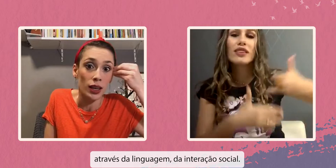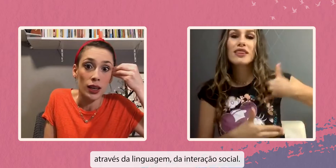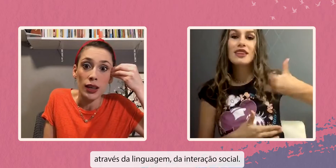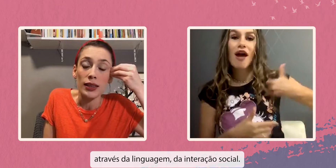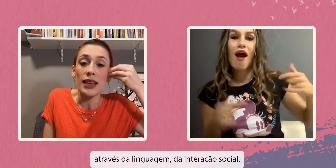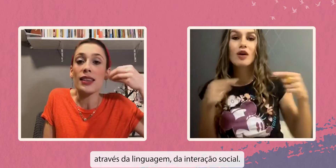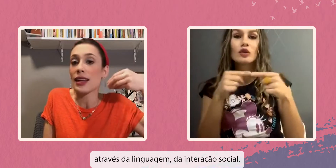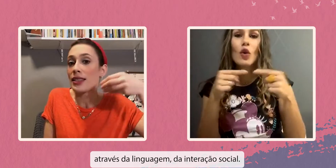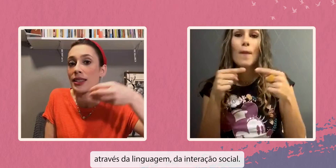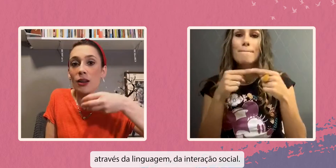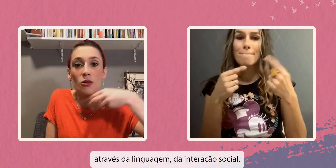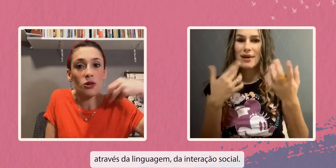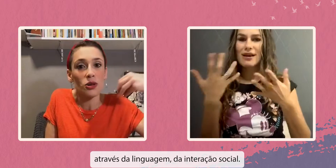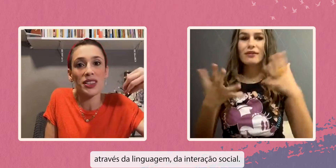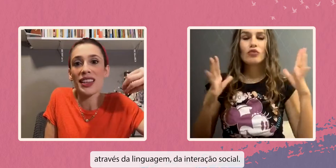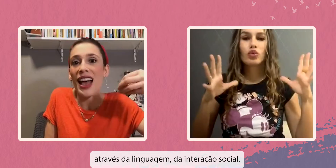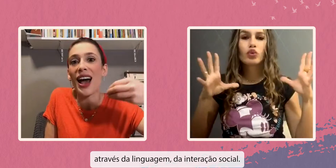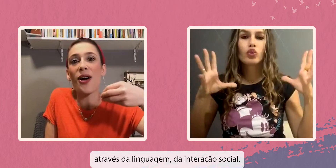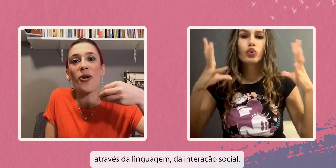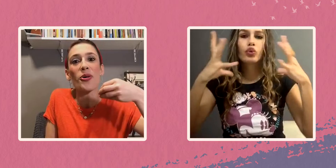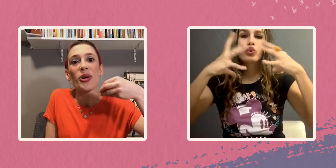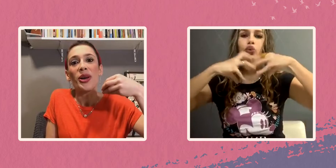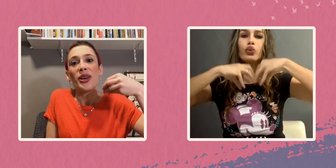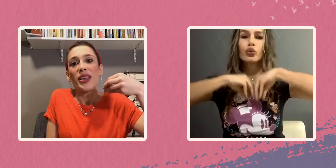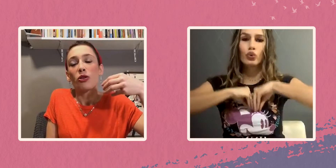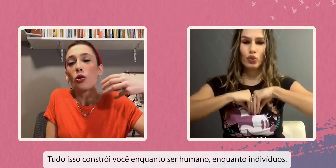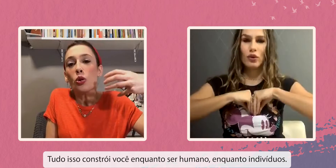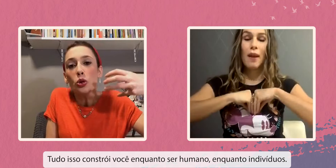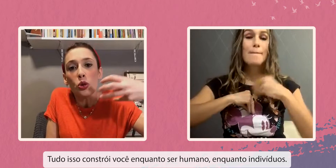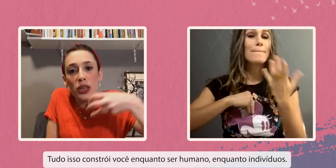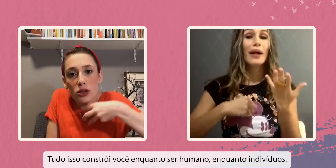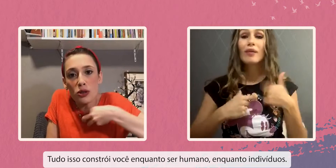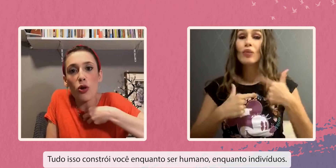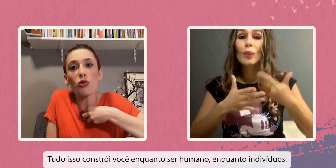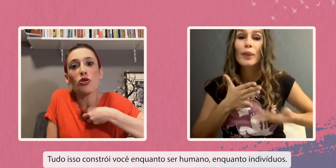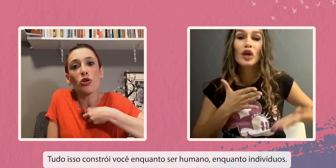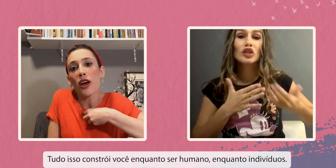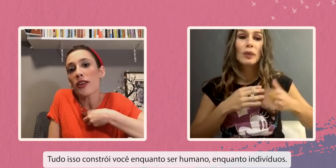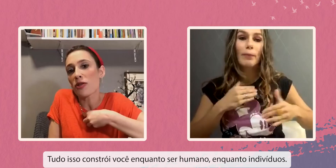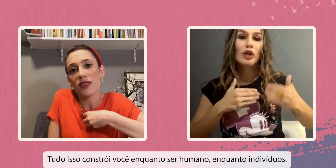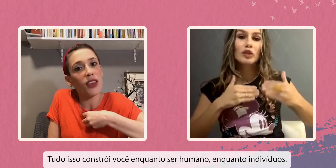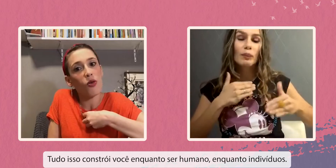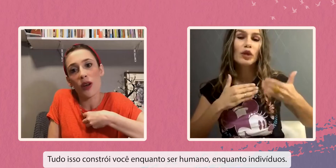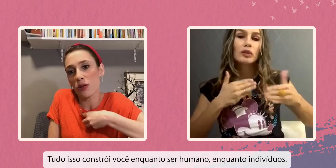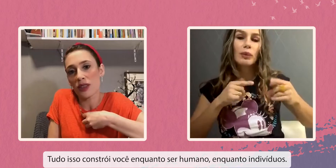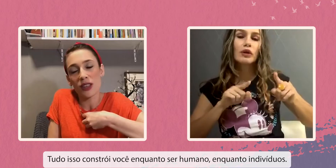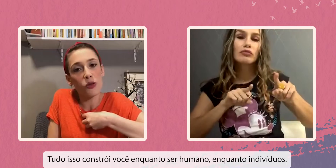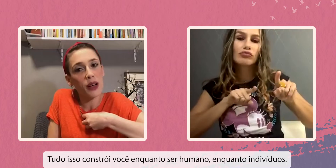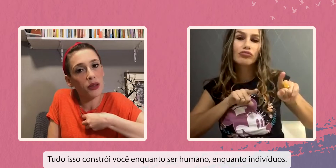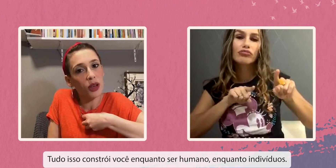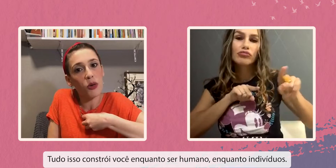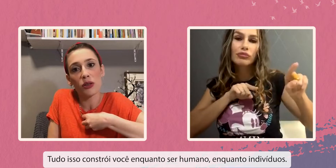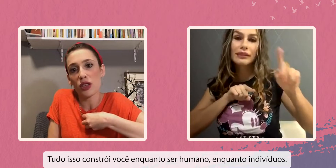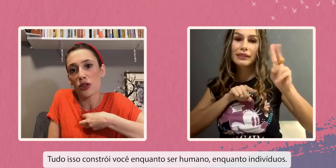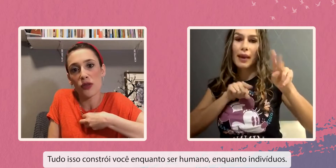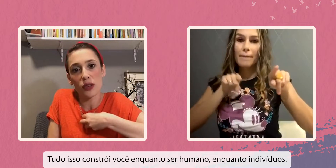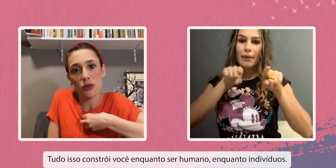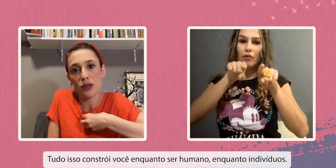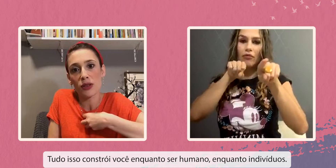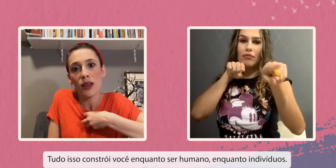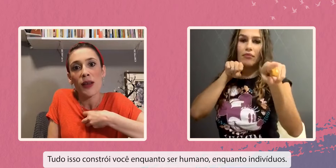linguagem, da interação social. Tudo isso constrói você enquanto ser humano,